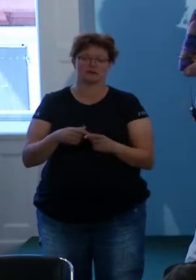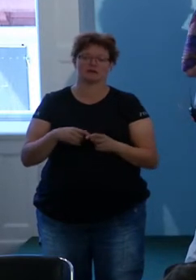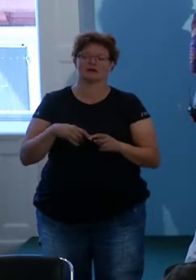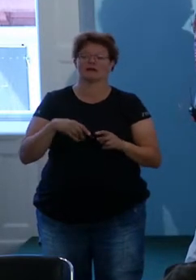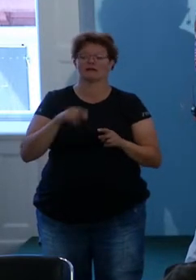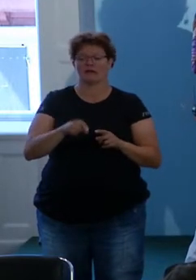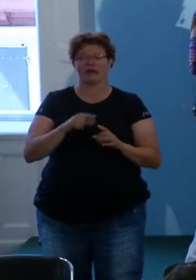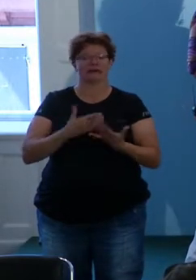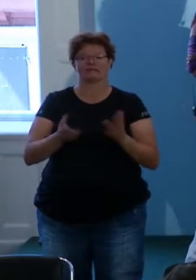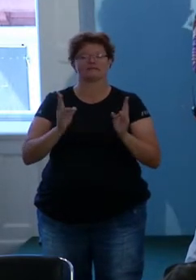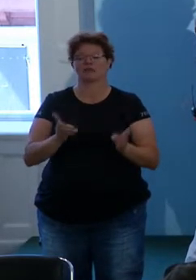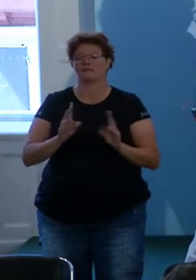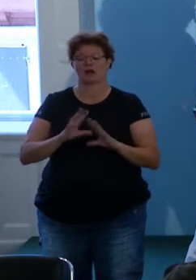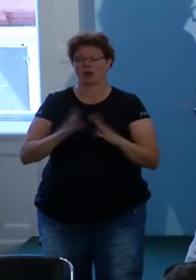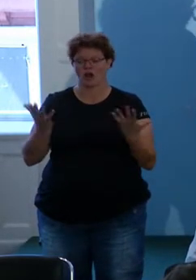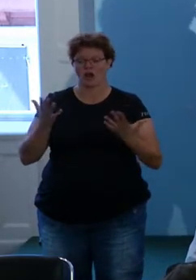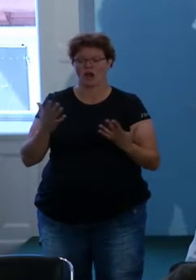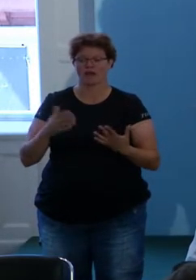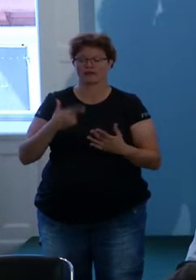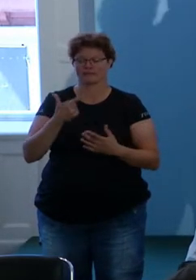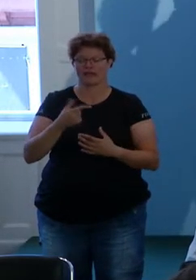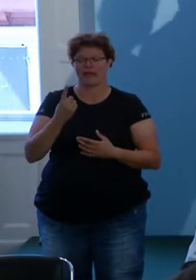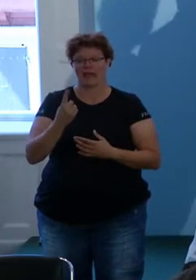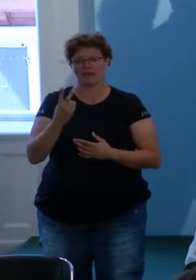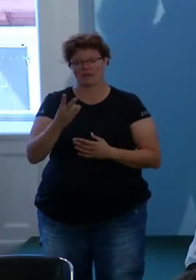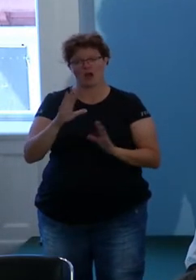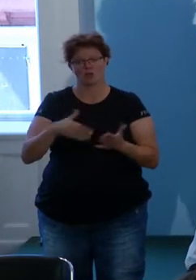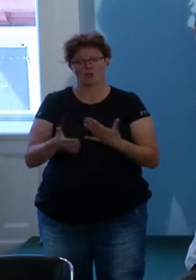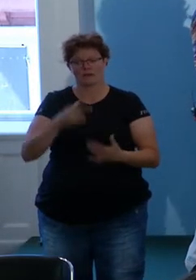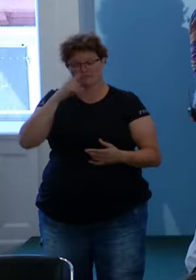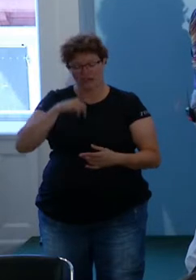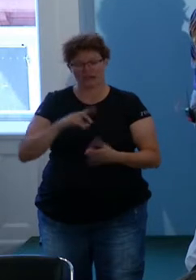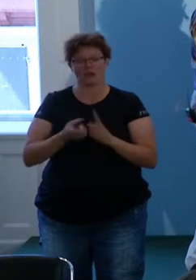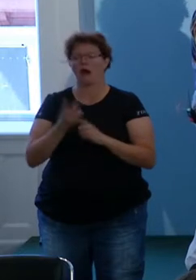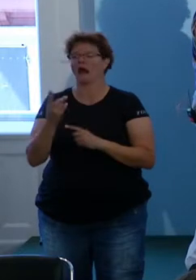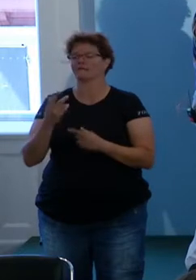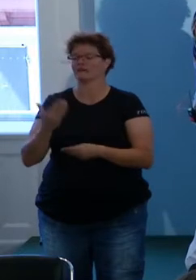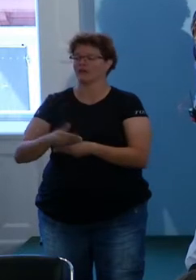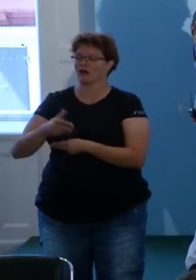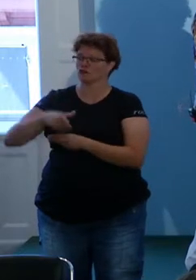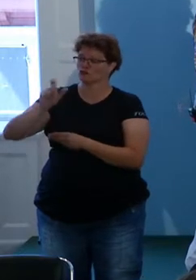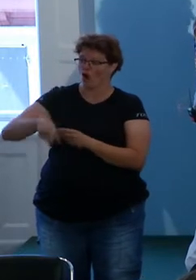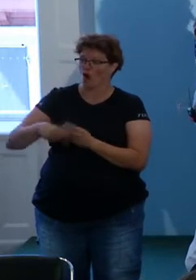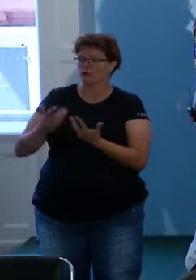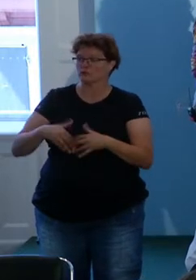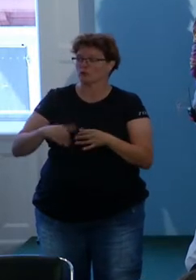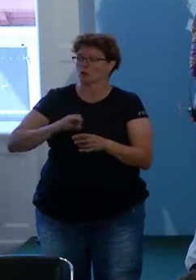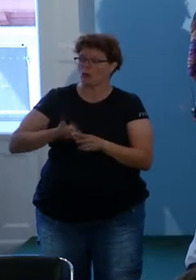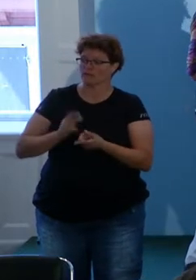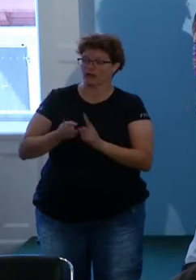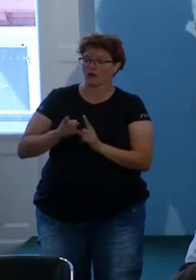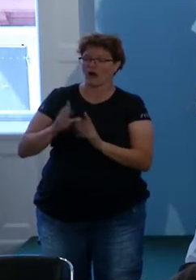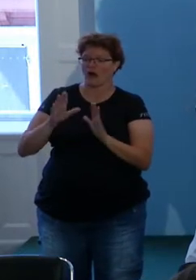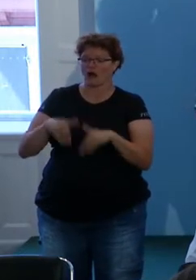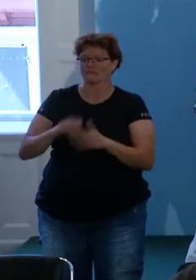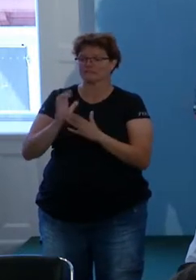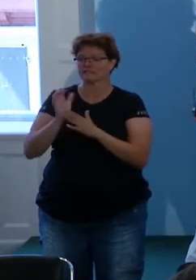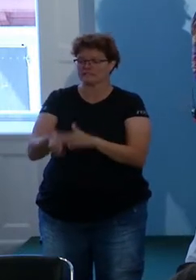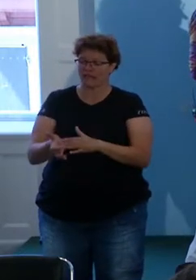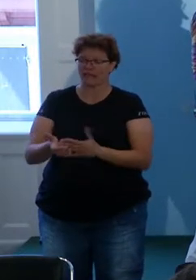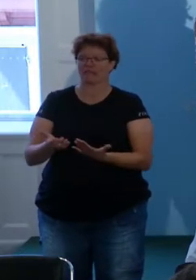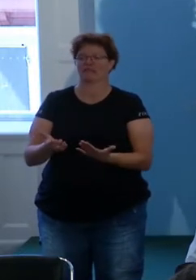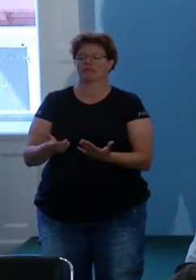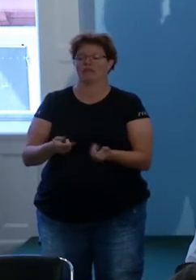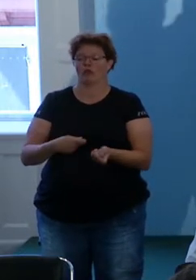det kanske inte är så glasklart att det är just TLV som har gjort fel, utan det kanske finns någon annan aktör, och kanske industrin också kanske har varit